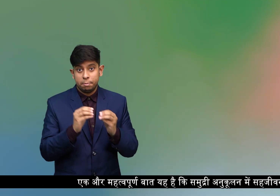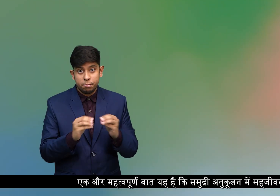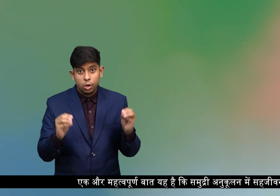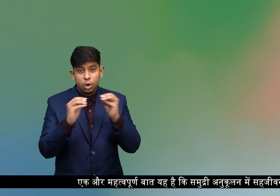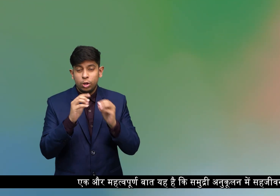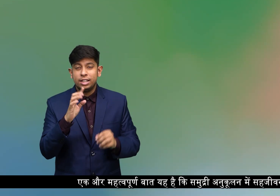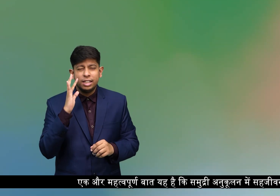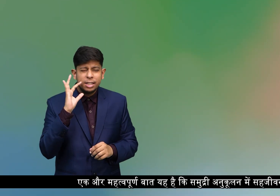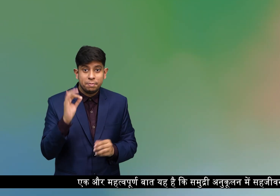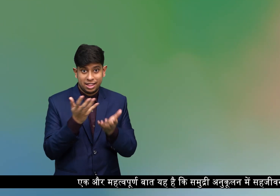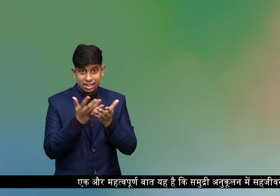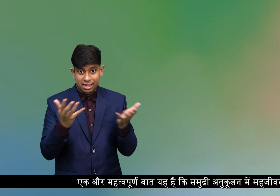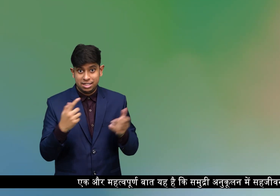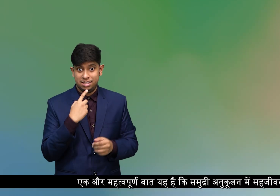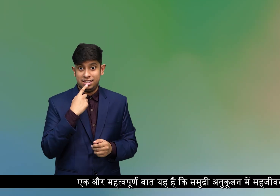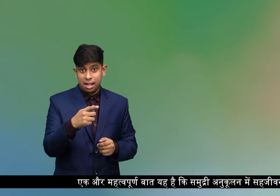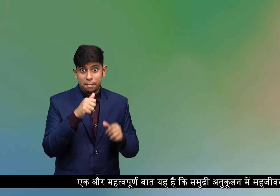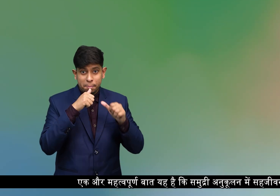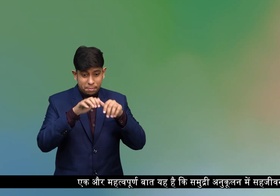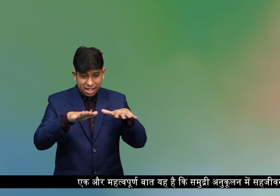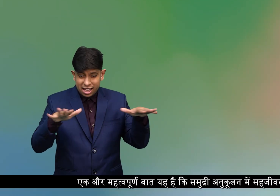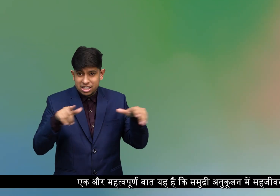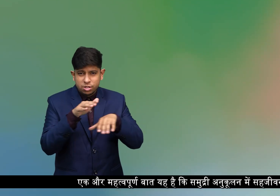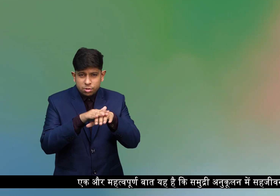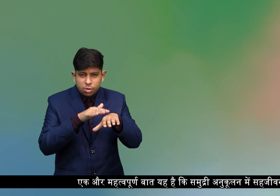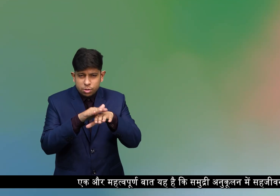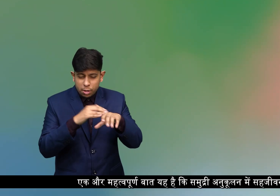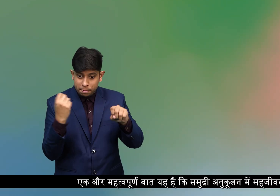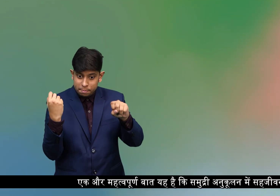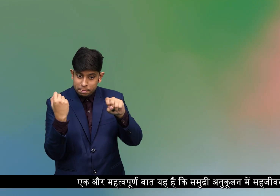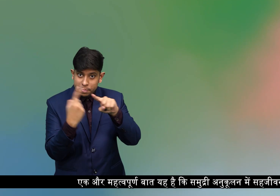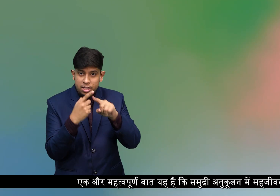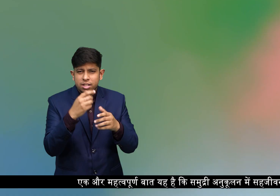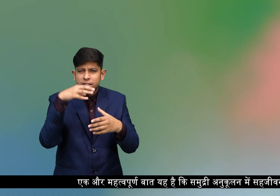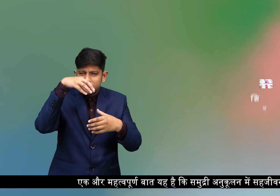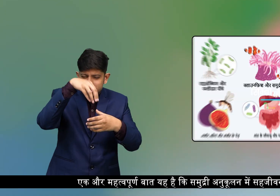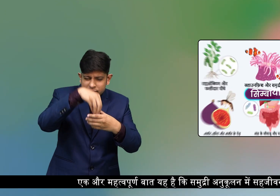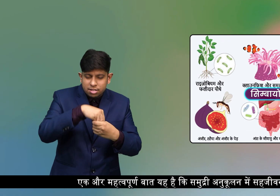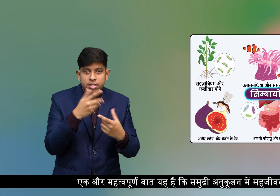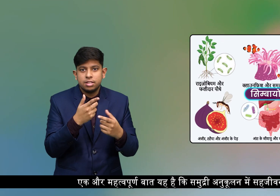एक और महत्वपूर्ण बात यह है कि समुद्री अनुकूलन में सहजीवन